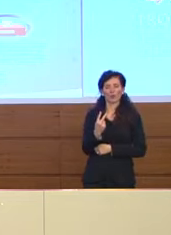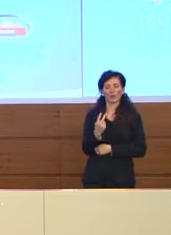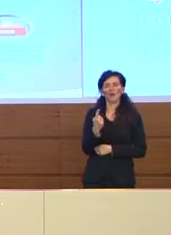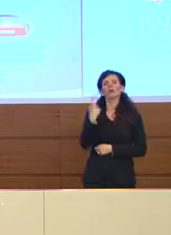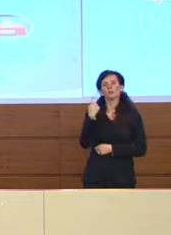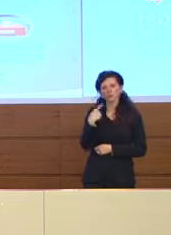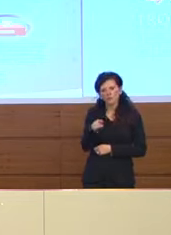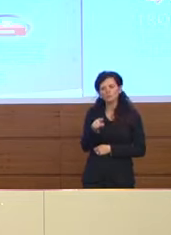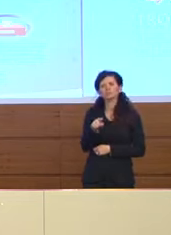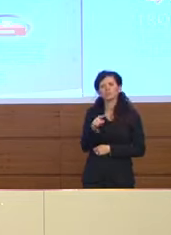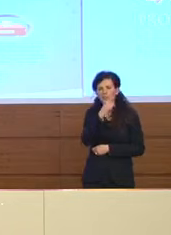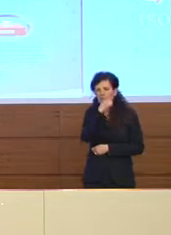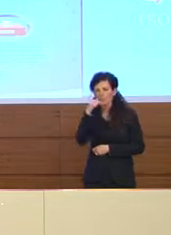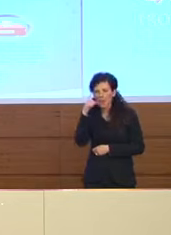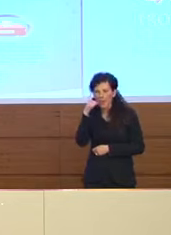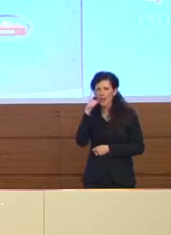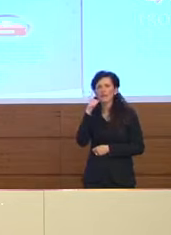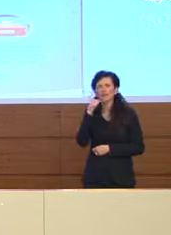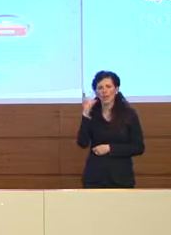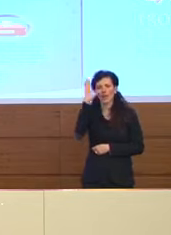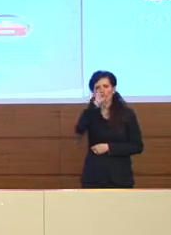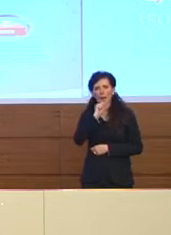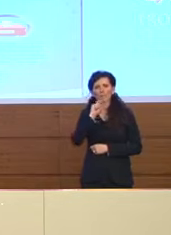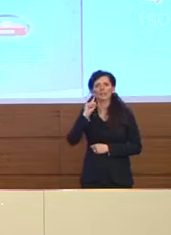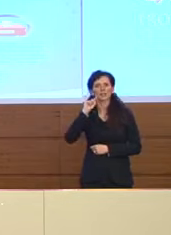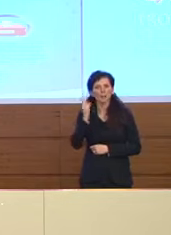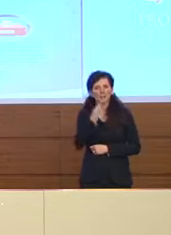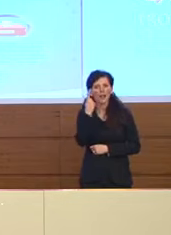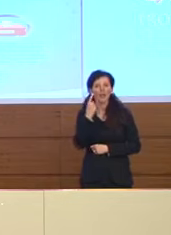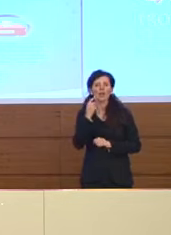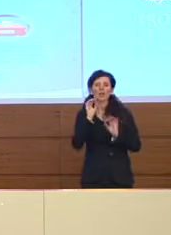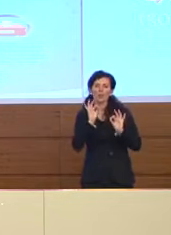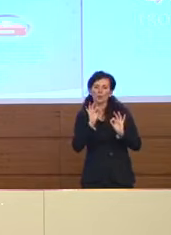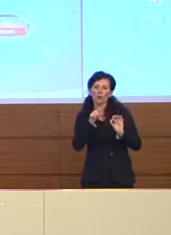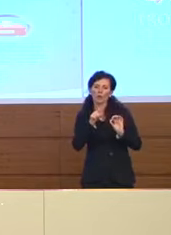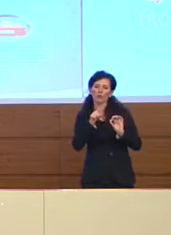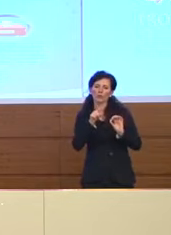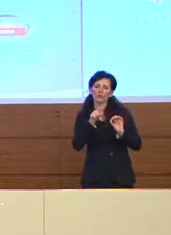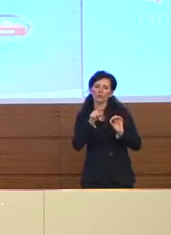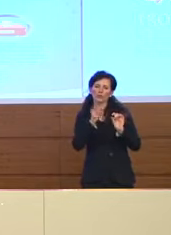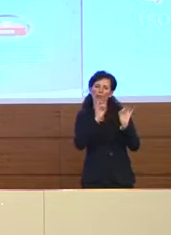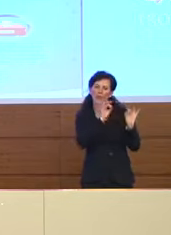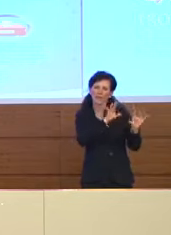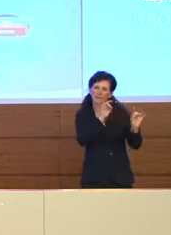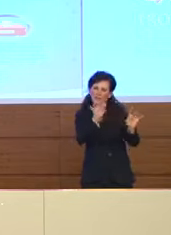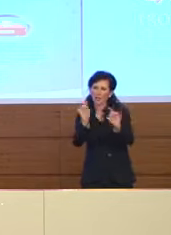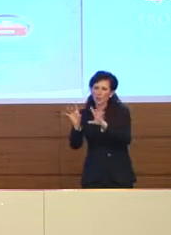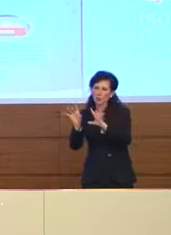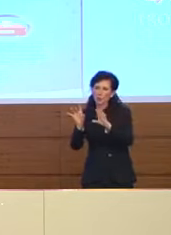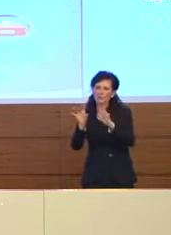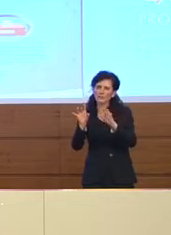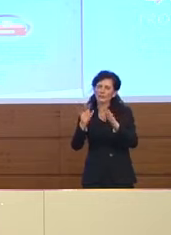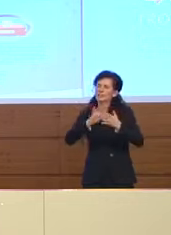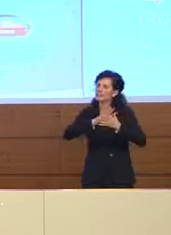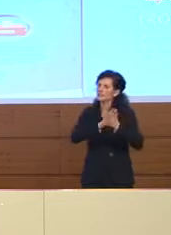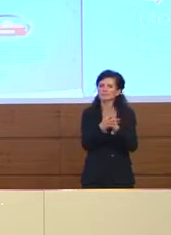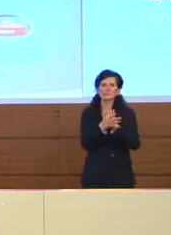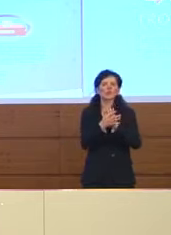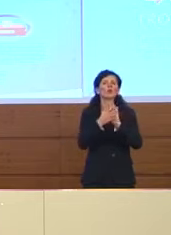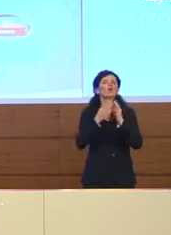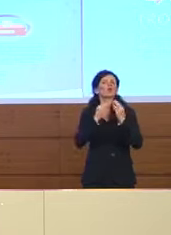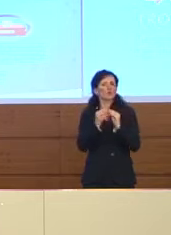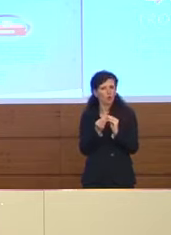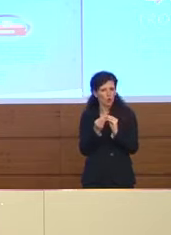definire quello che il profilo di eliminazione del virus in vari fluidi biologici